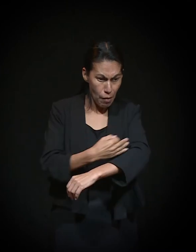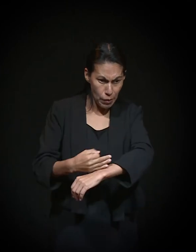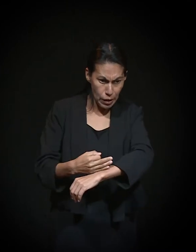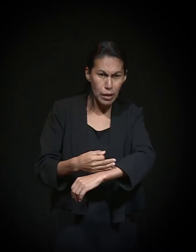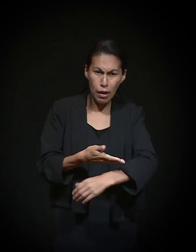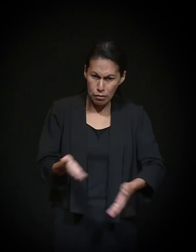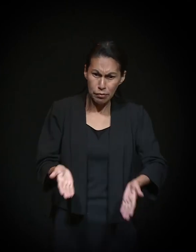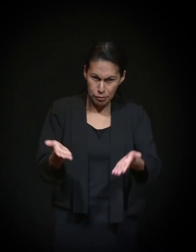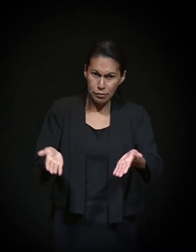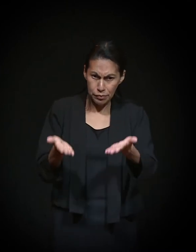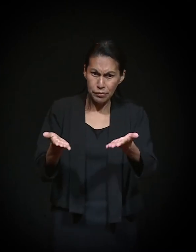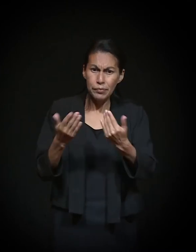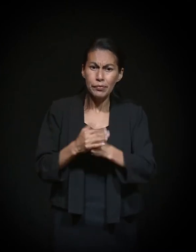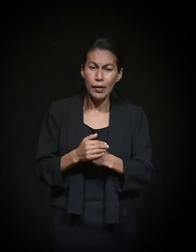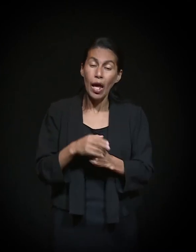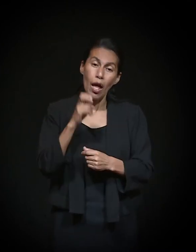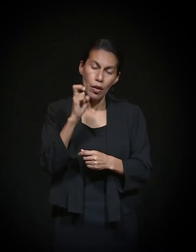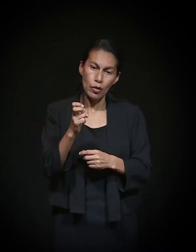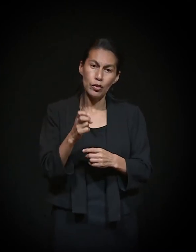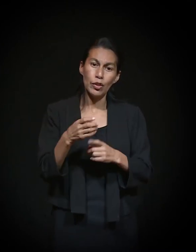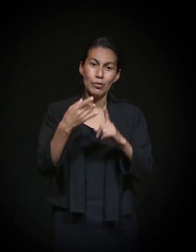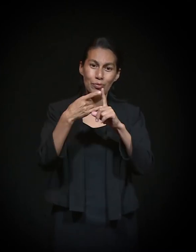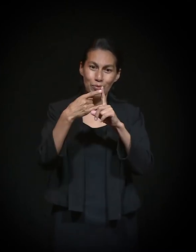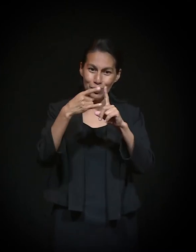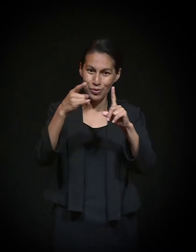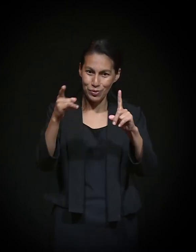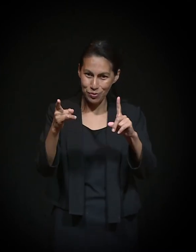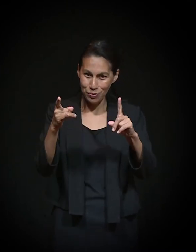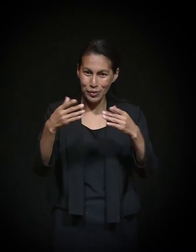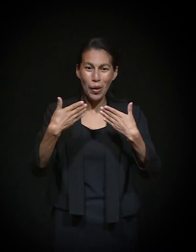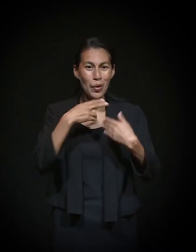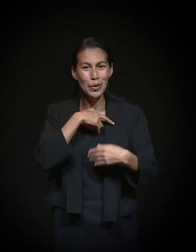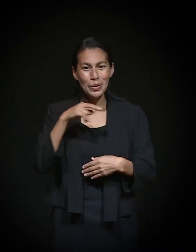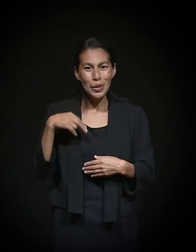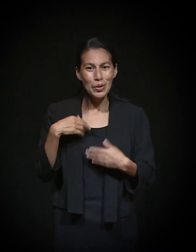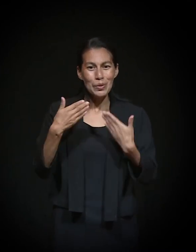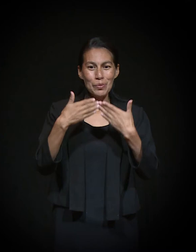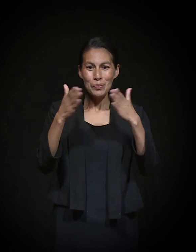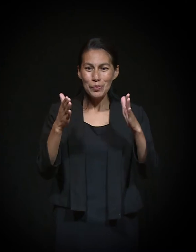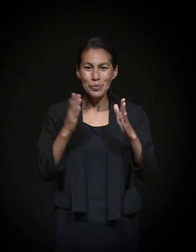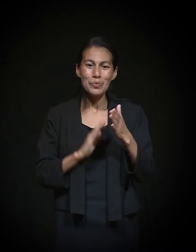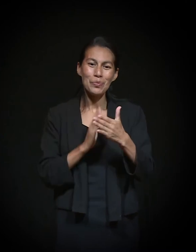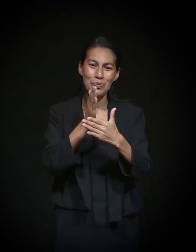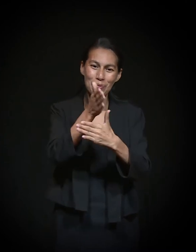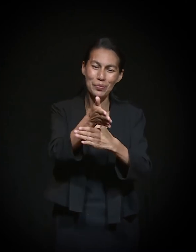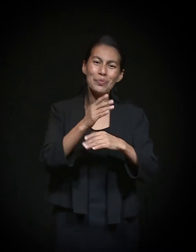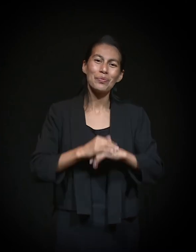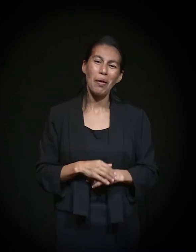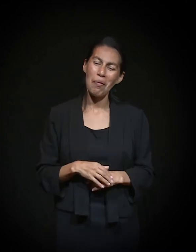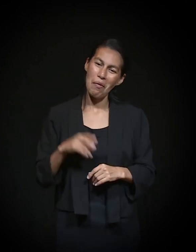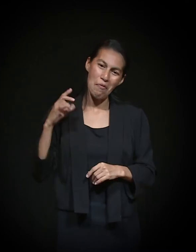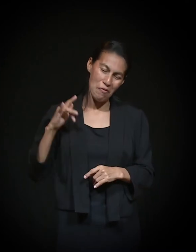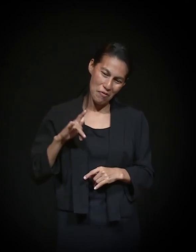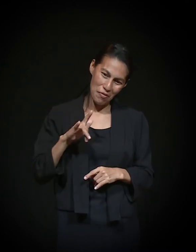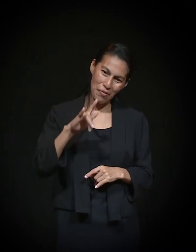dijo que esta familia se iba a entrar. Entonces abrieron la puerta y pudimos continuar el viaje.